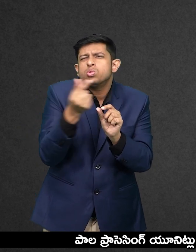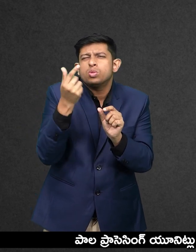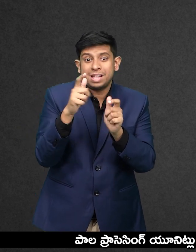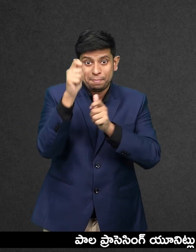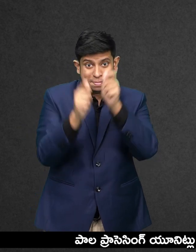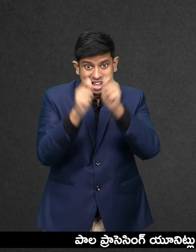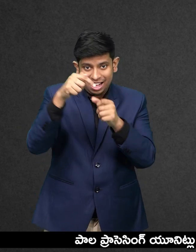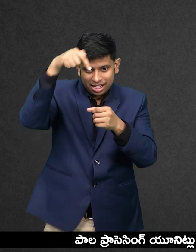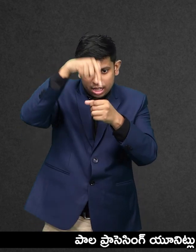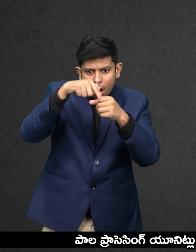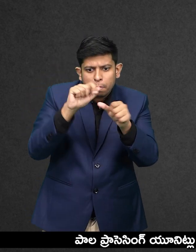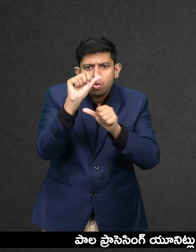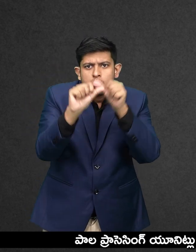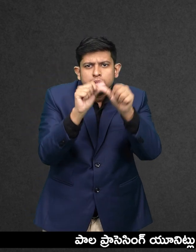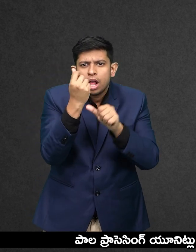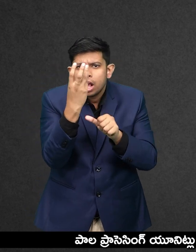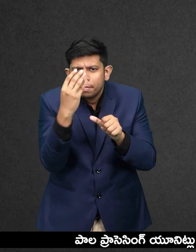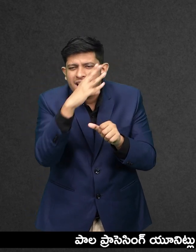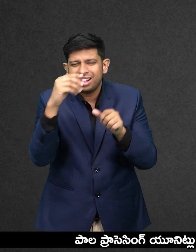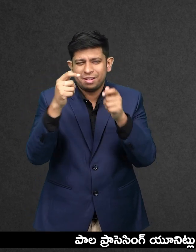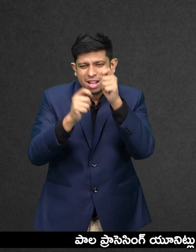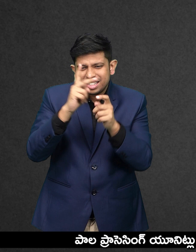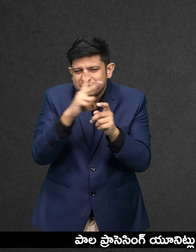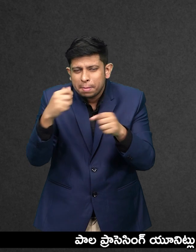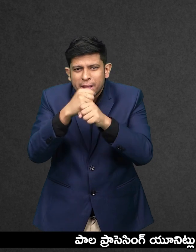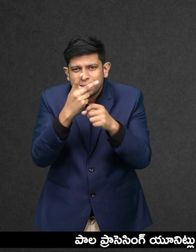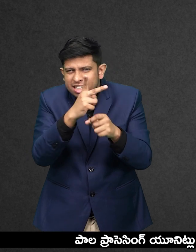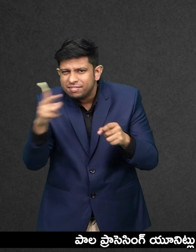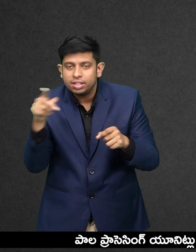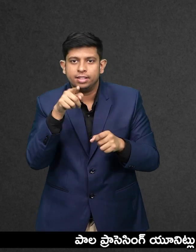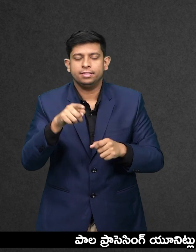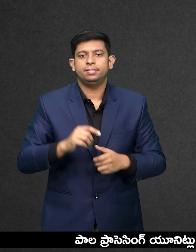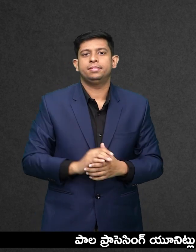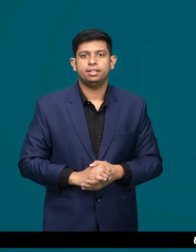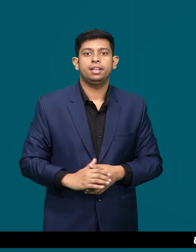వద్ద లాక్టోమీటర్లను ఉపయోగిస్తారు.